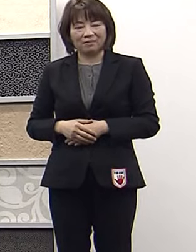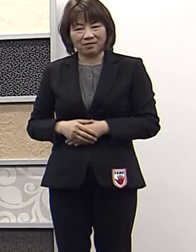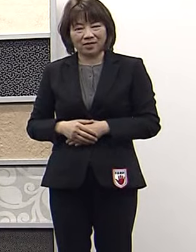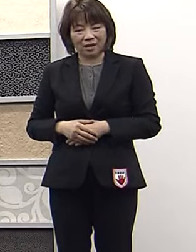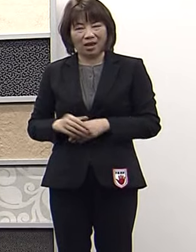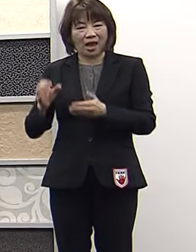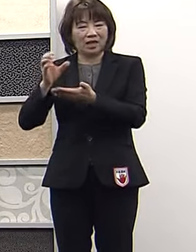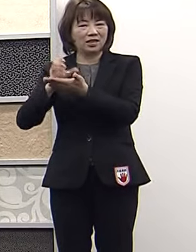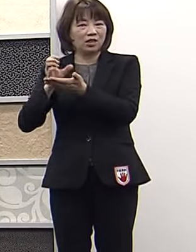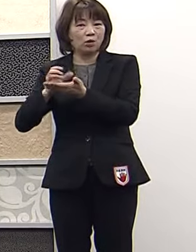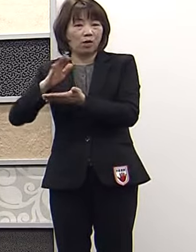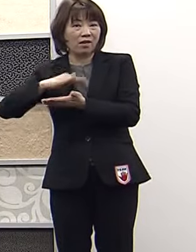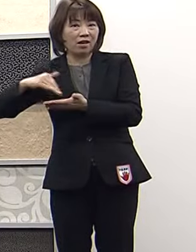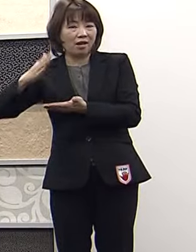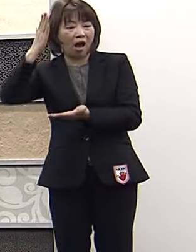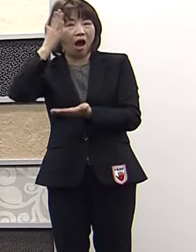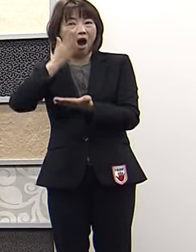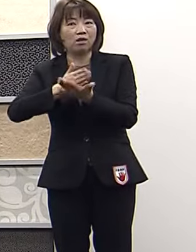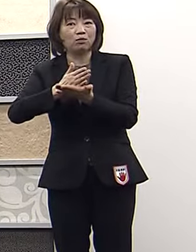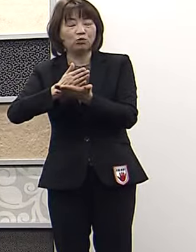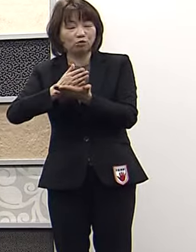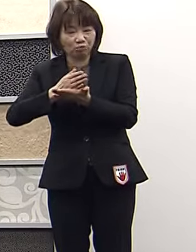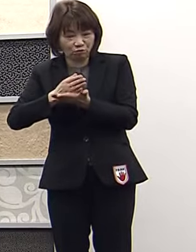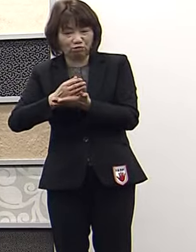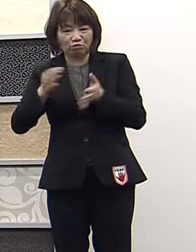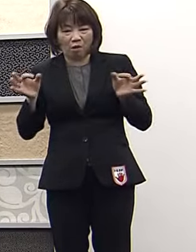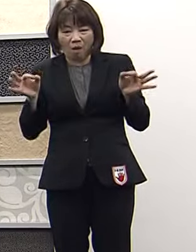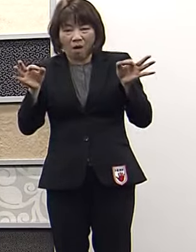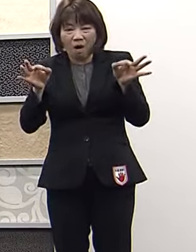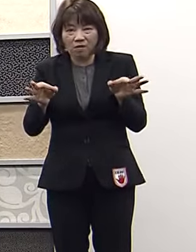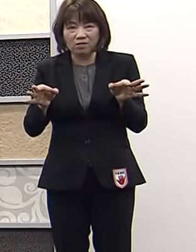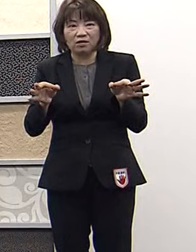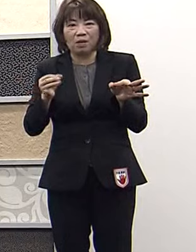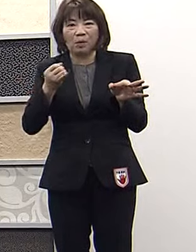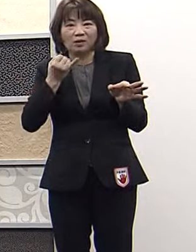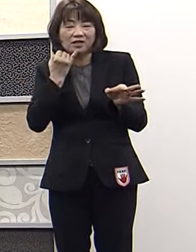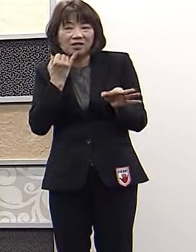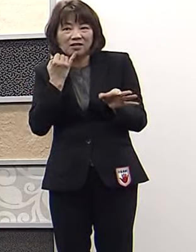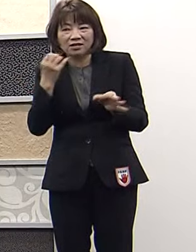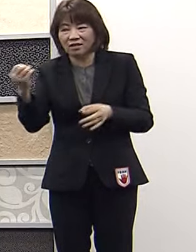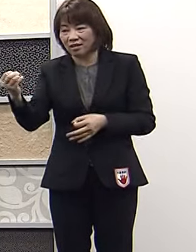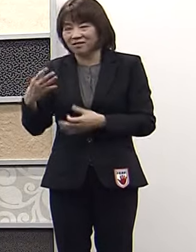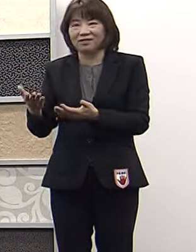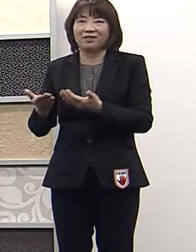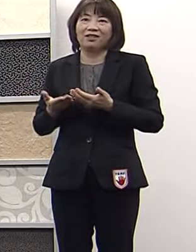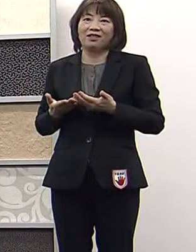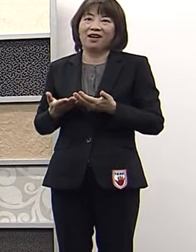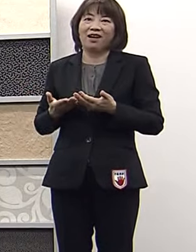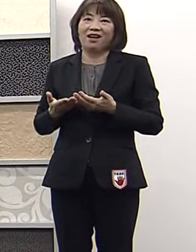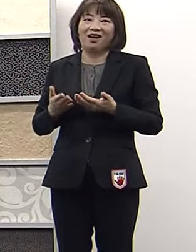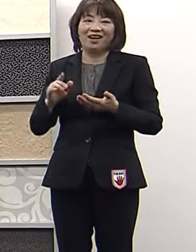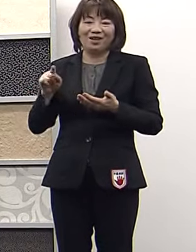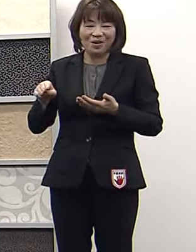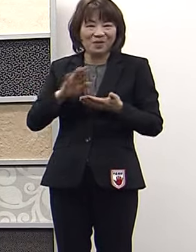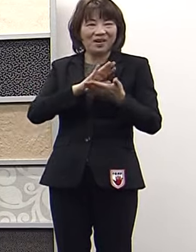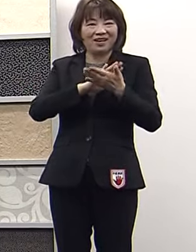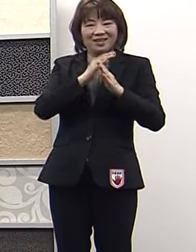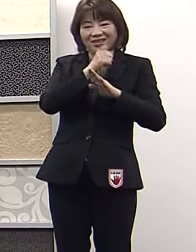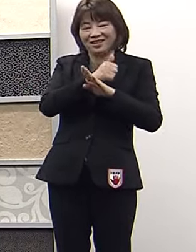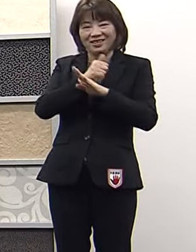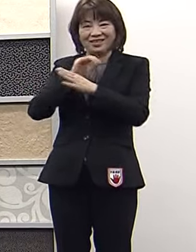静岡県がその半分を負担してもいいと、こんなようなお話をいただきました。これ知事同士の会話ですから